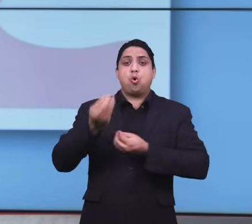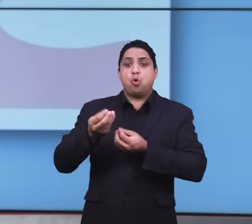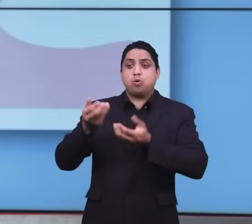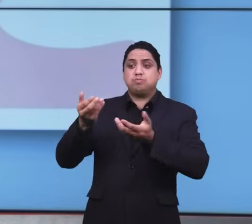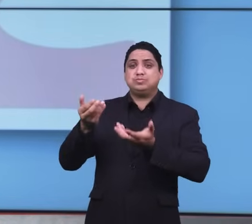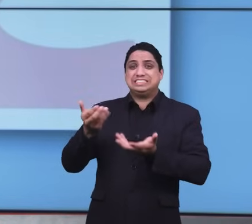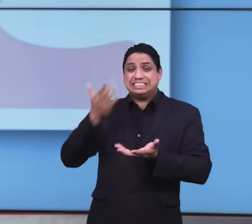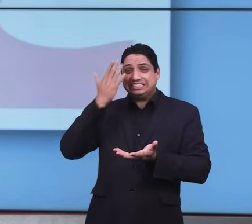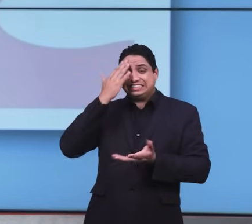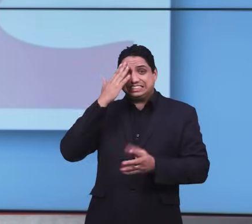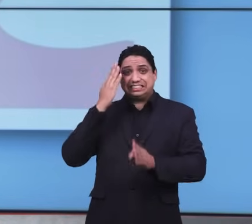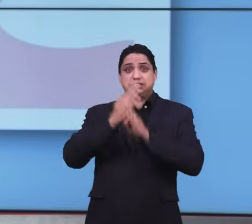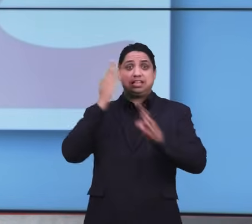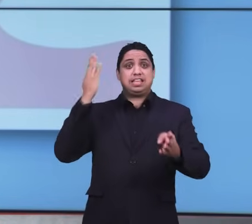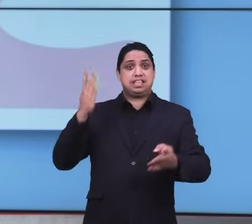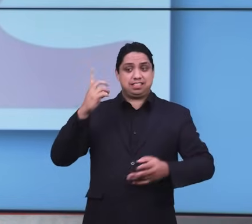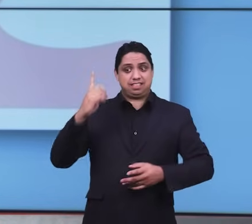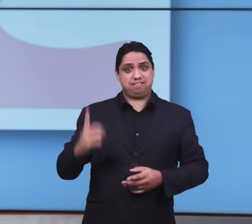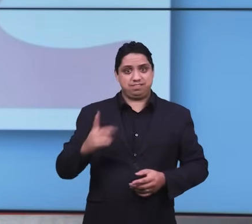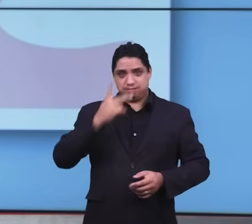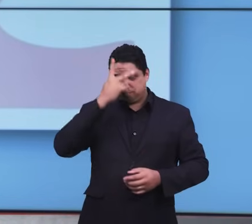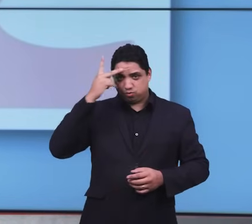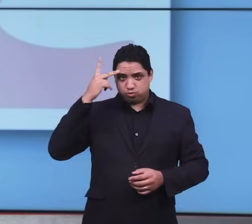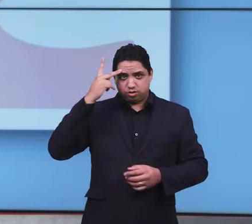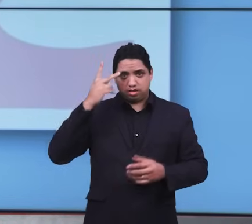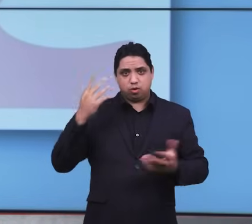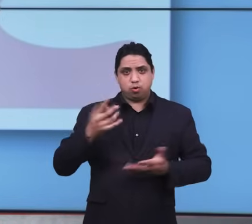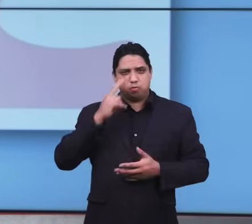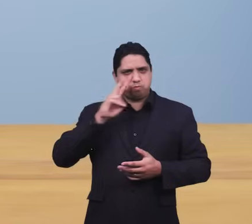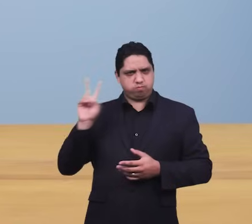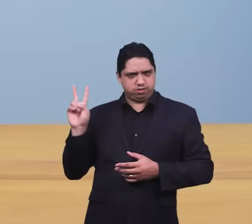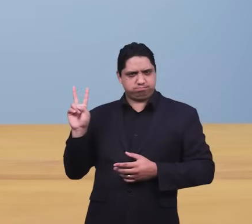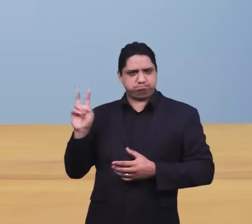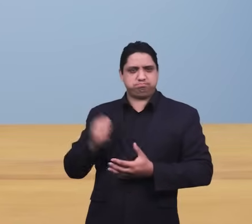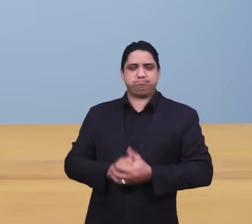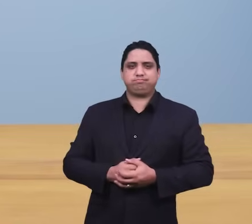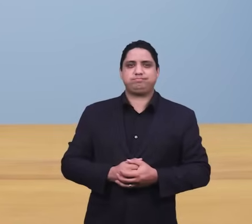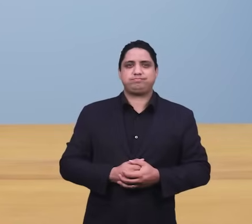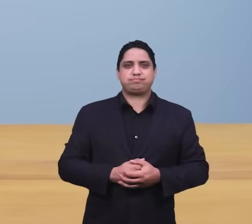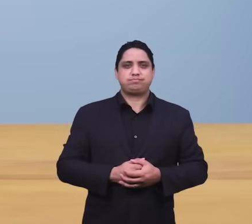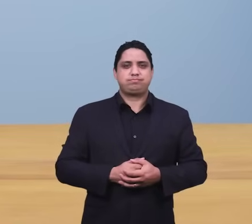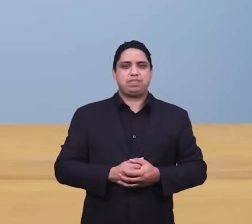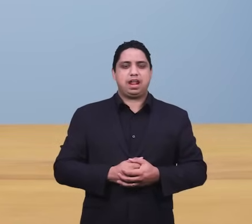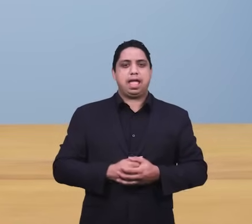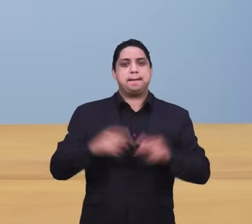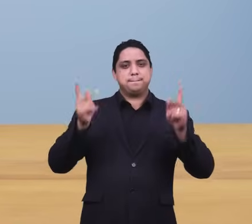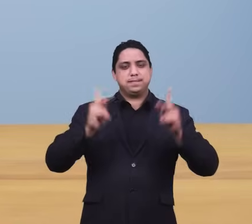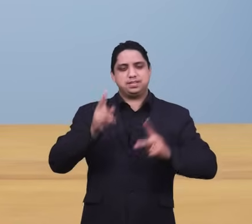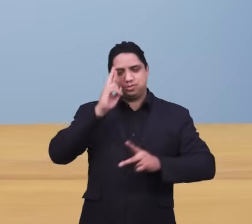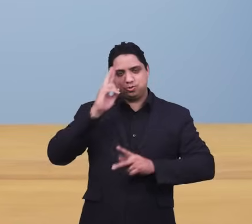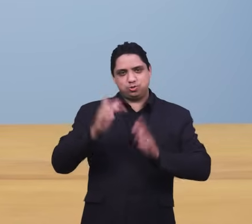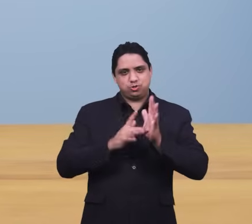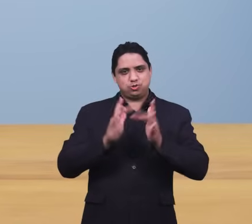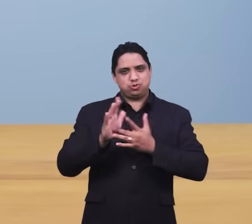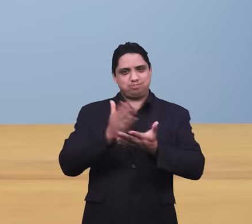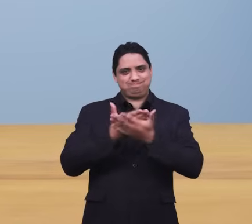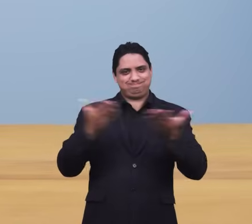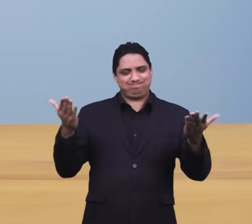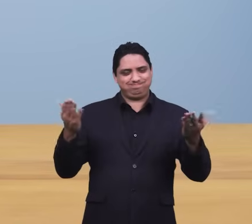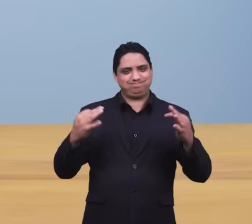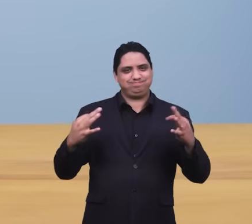do diagnóstico de deficiências. Vamos ouvi-la. A paz do Senhor, Leonice, a paz do Senhor a todos que nos